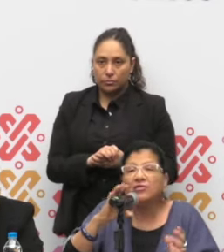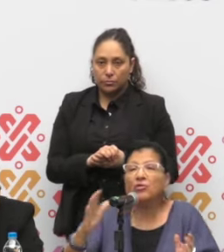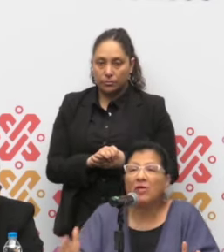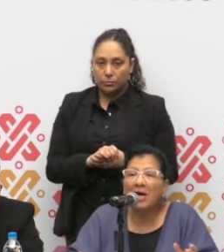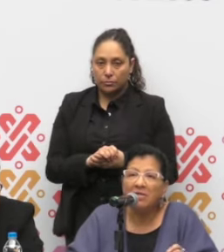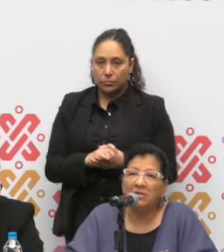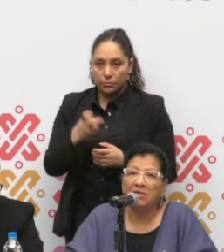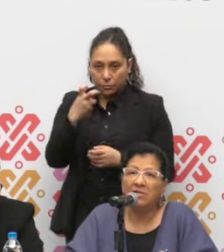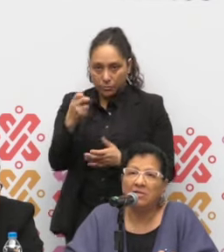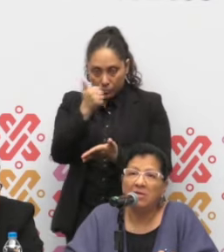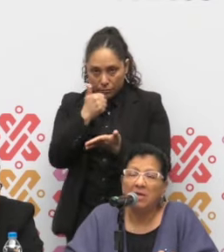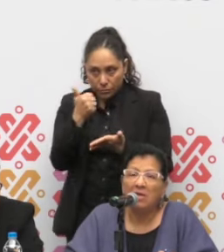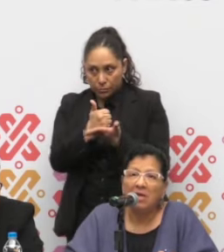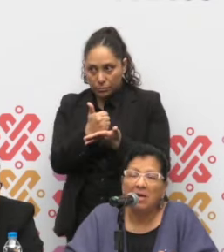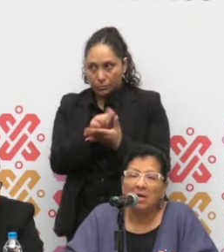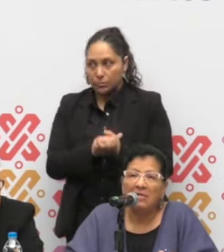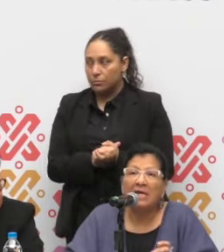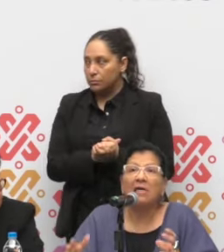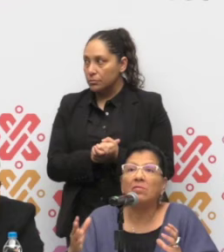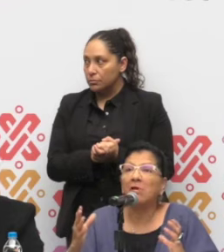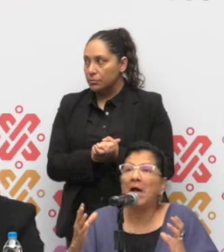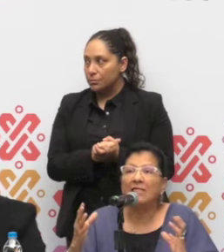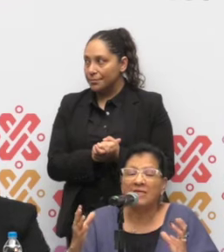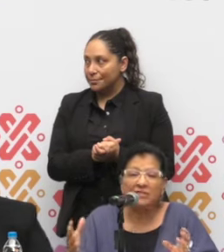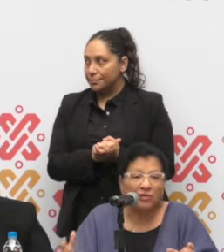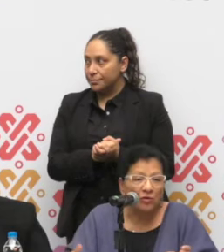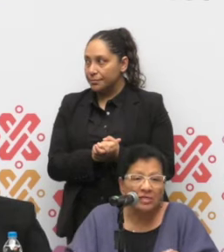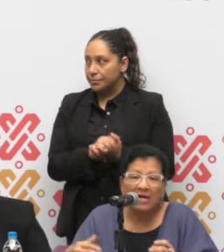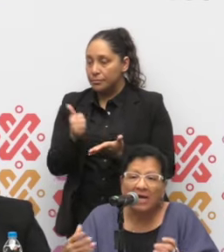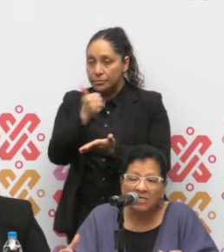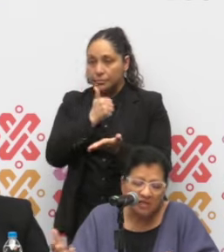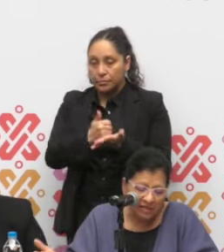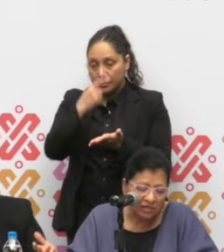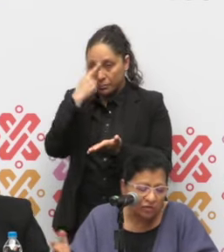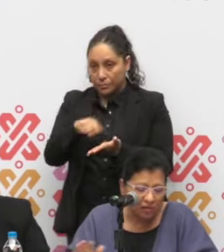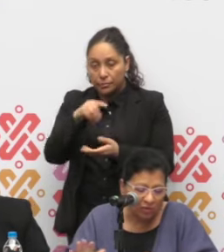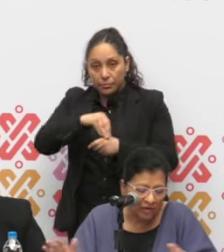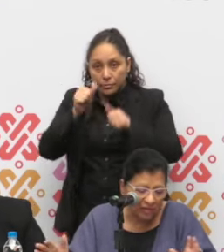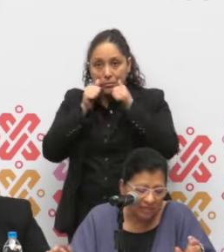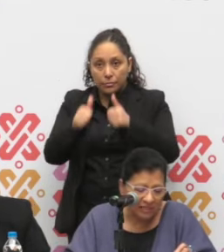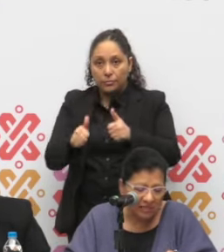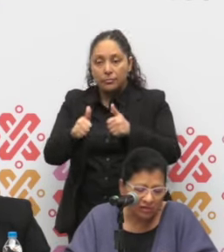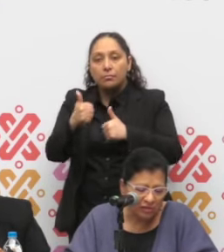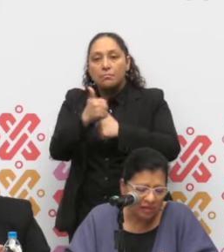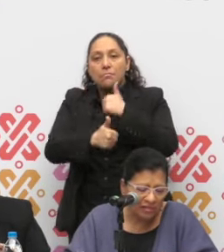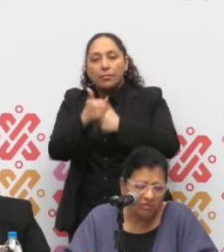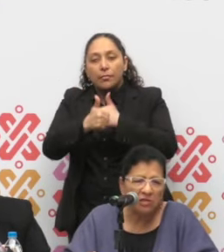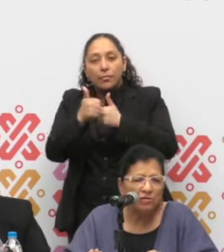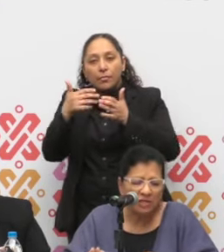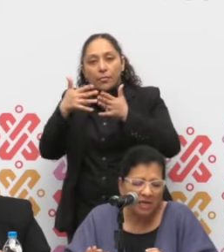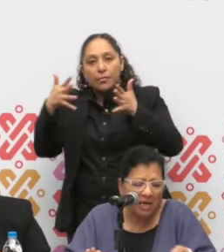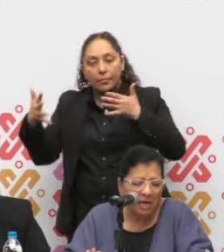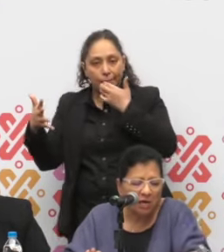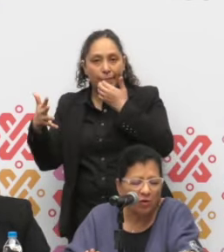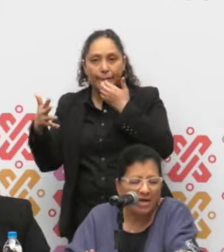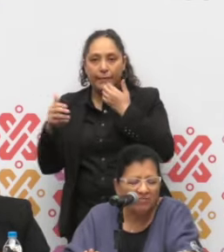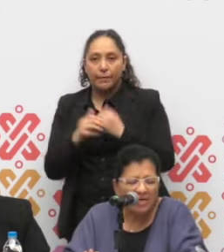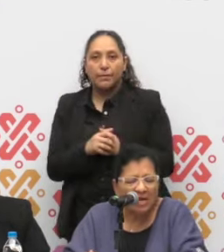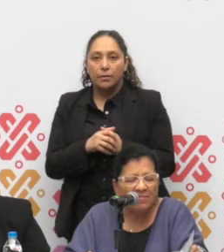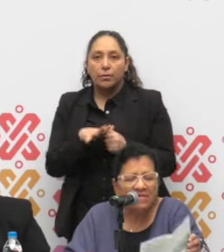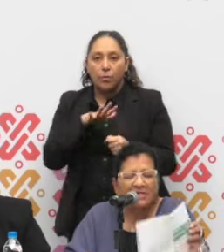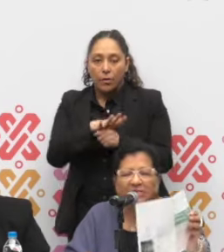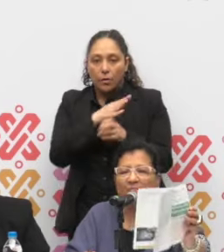En esta ciudad de atención y de grandes retos, y no voy a repetirlos en términos de lo